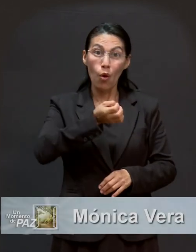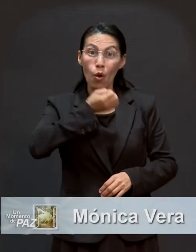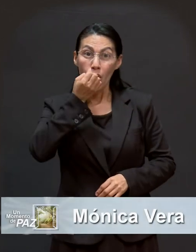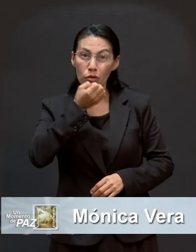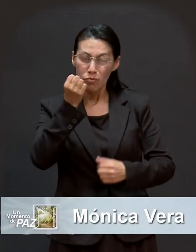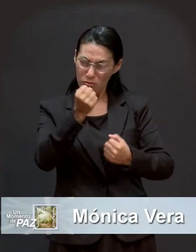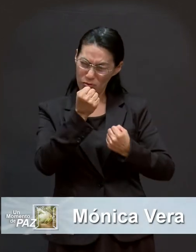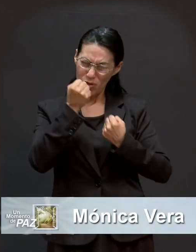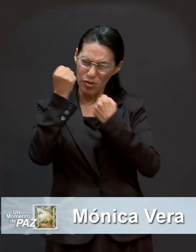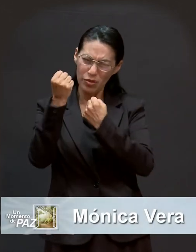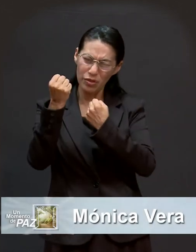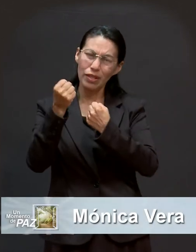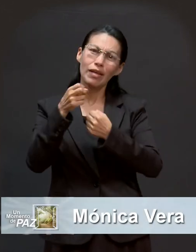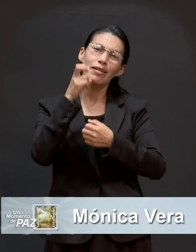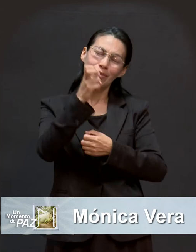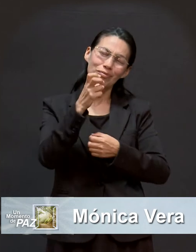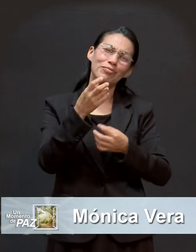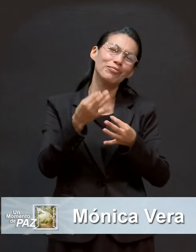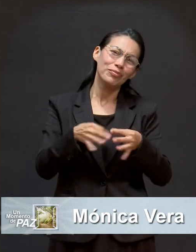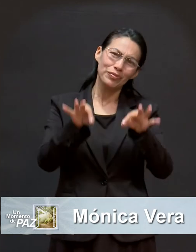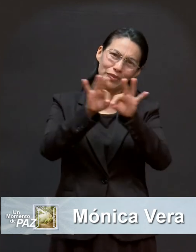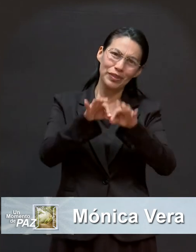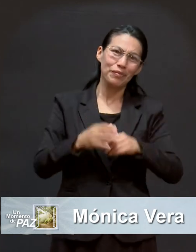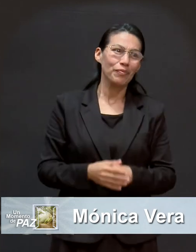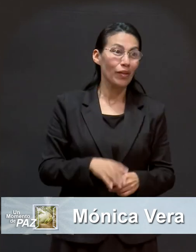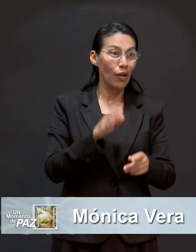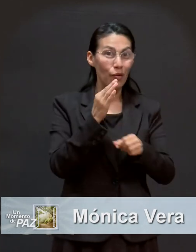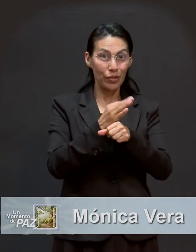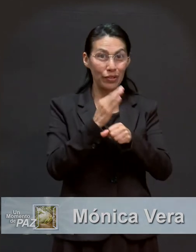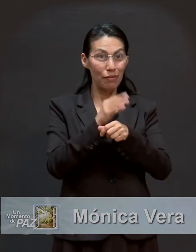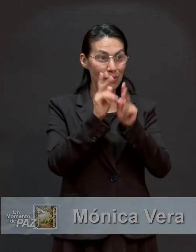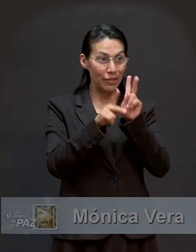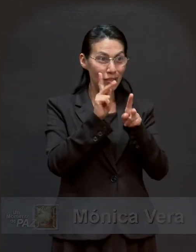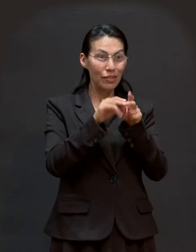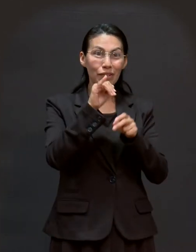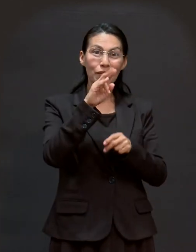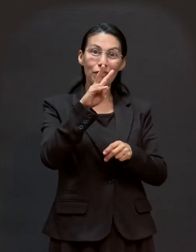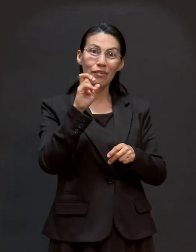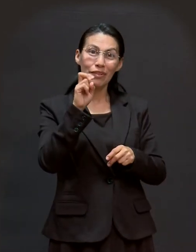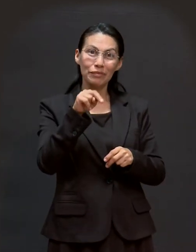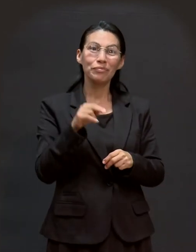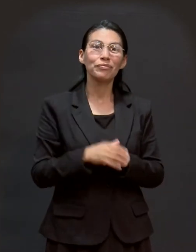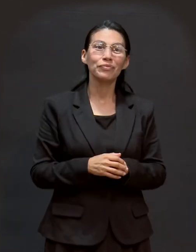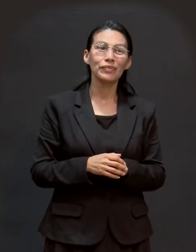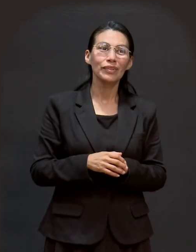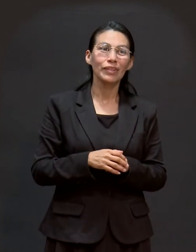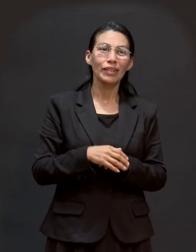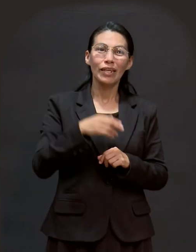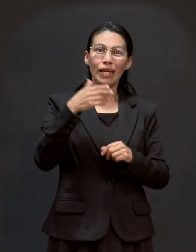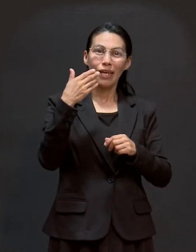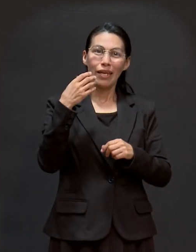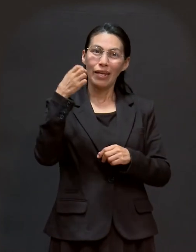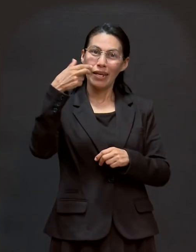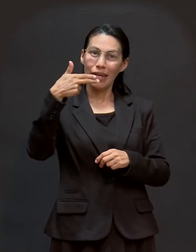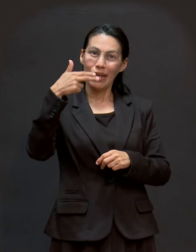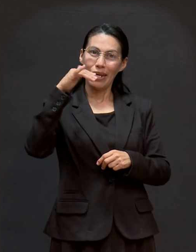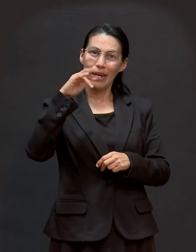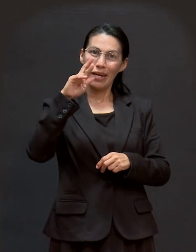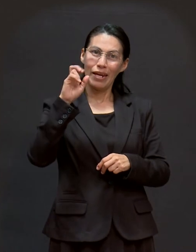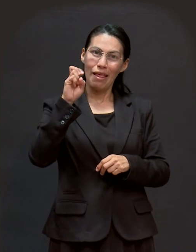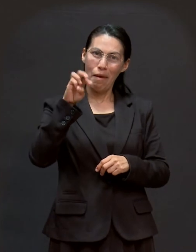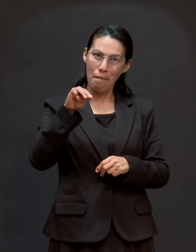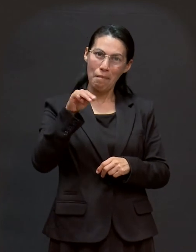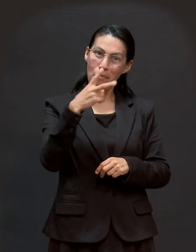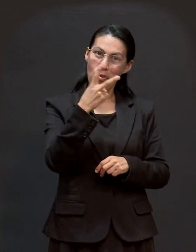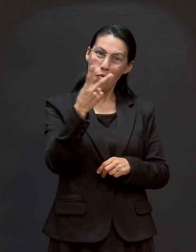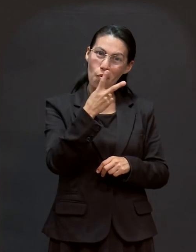y de poder esta noche vamos a platicar con iván era dos